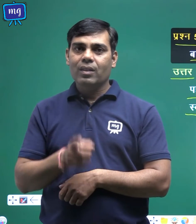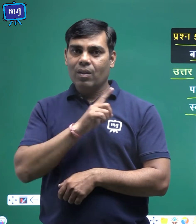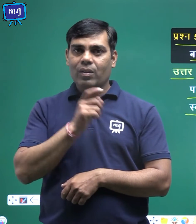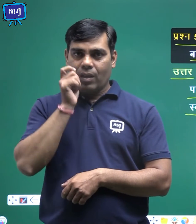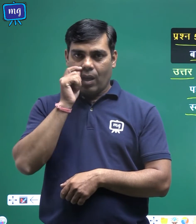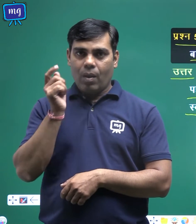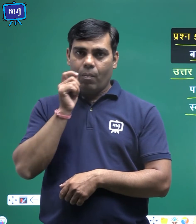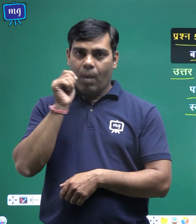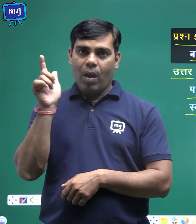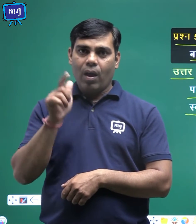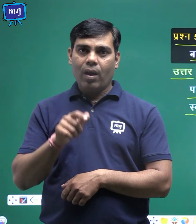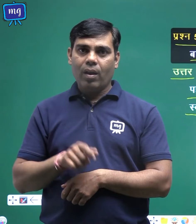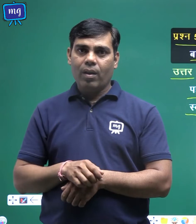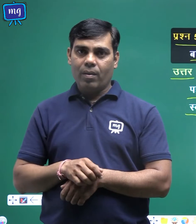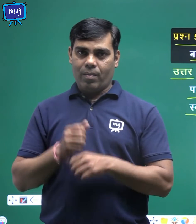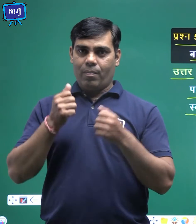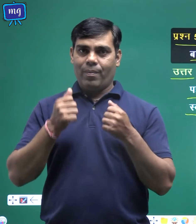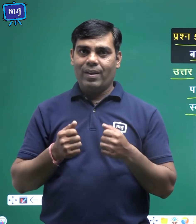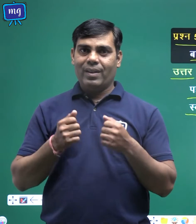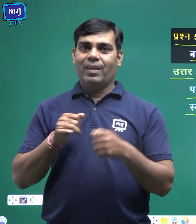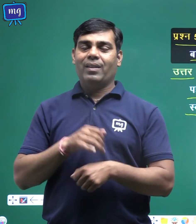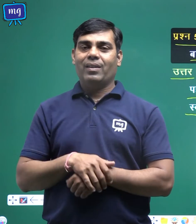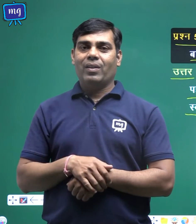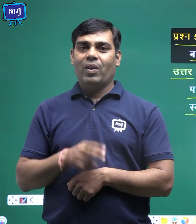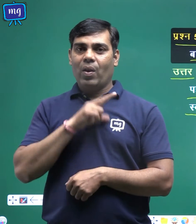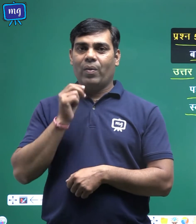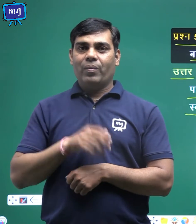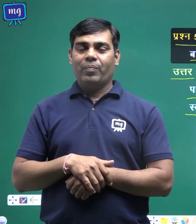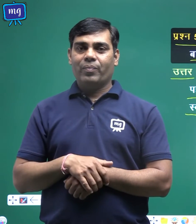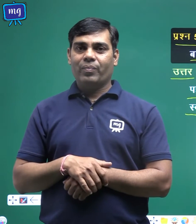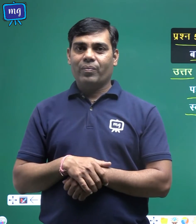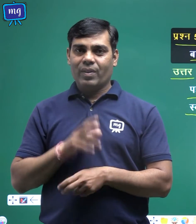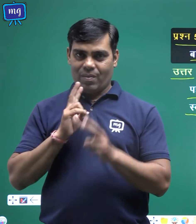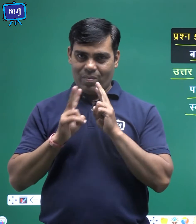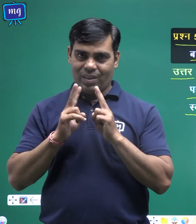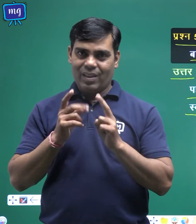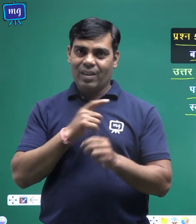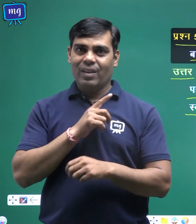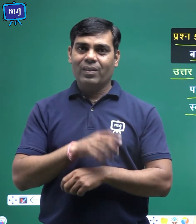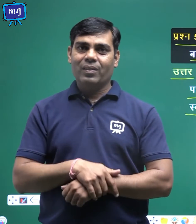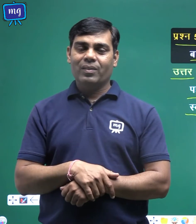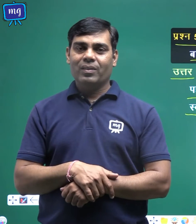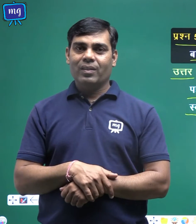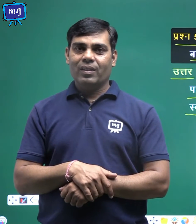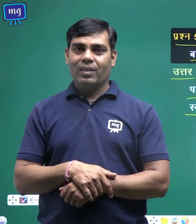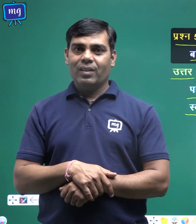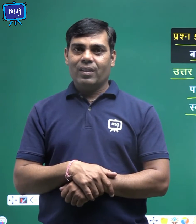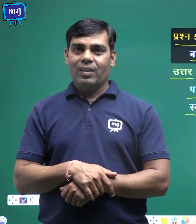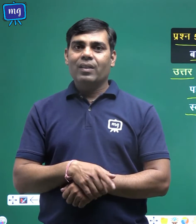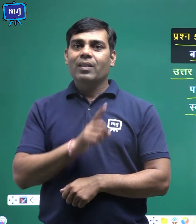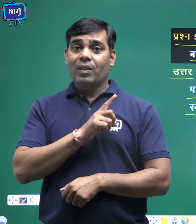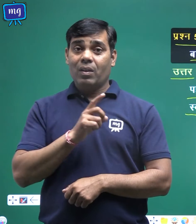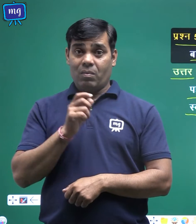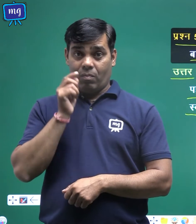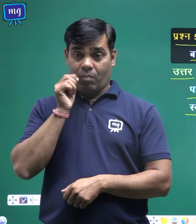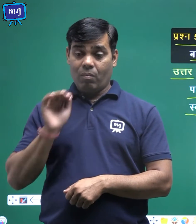पिता बैठे हैं और बातचीत कर रहे हैं। यह बड़ा ही होनहार